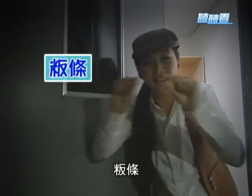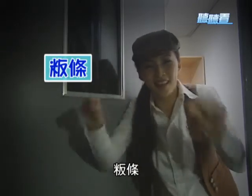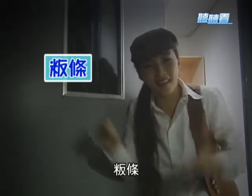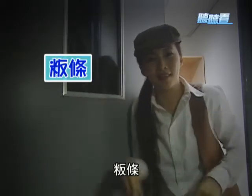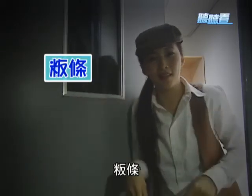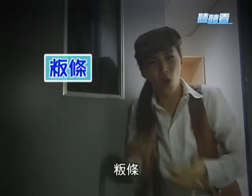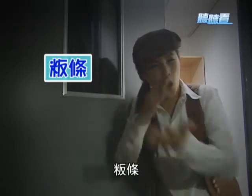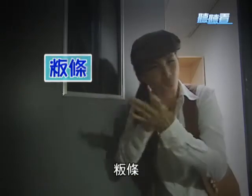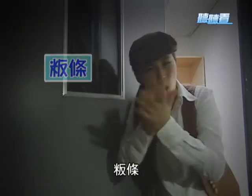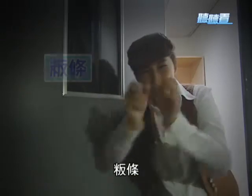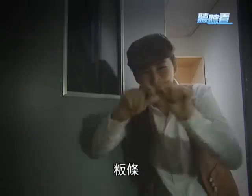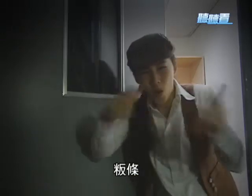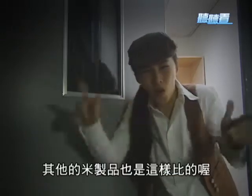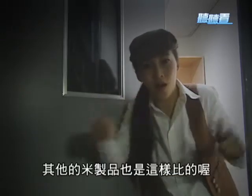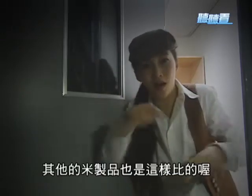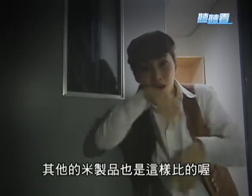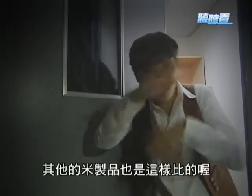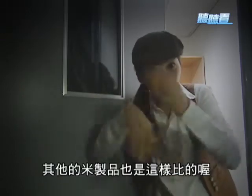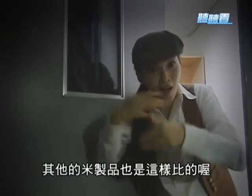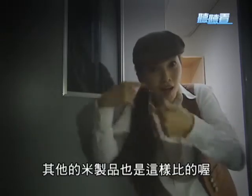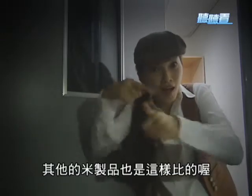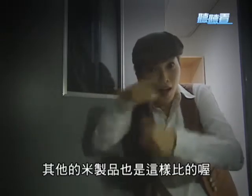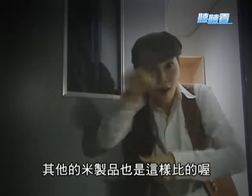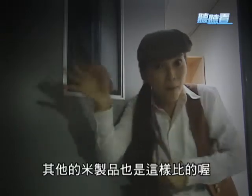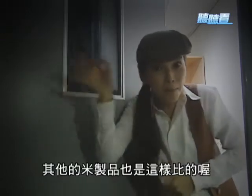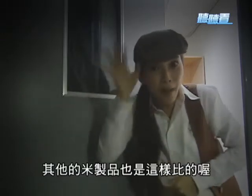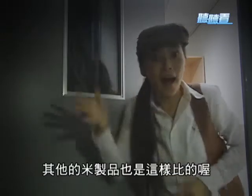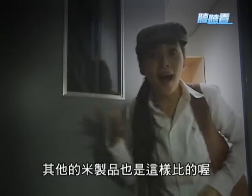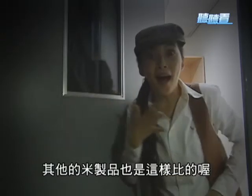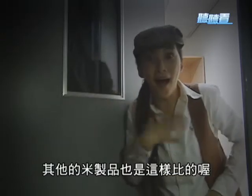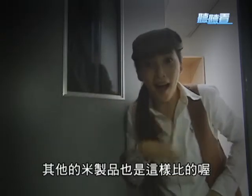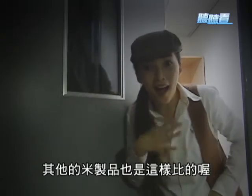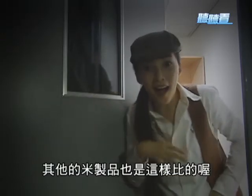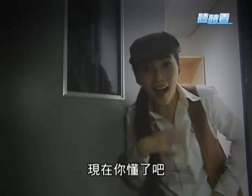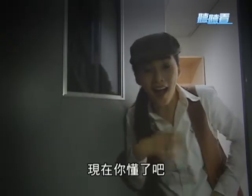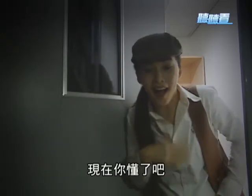条。其他的米制品也是这样比的哦。现在你懂了吧？